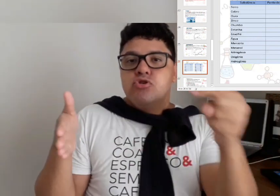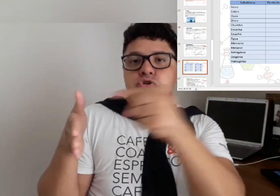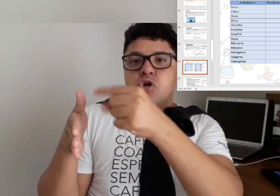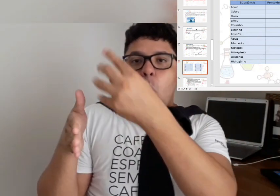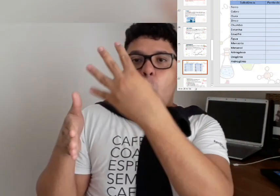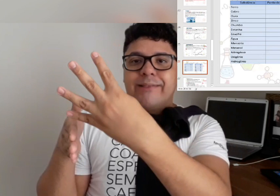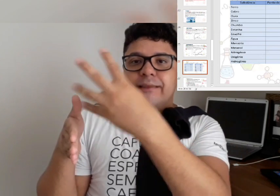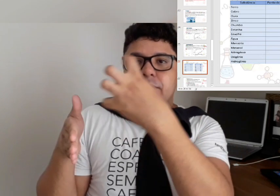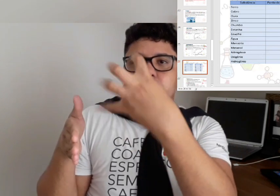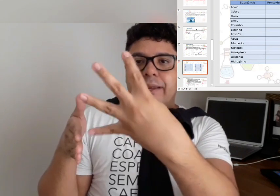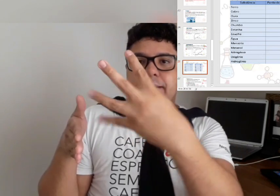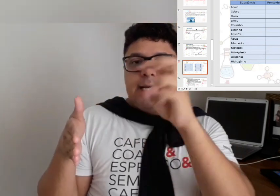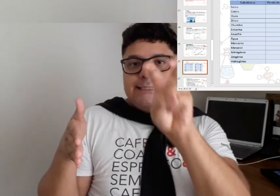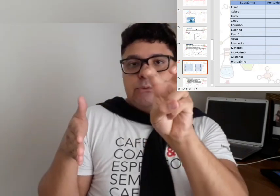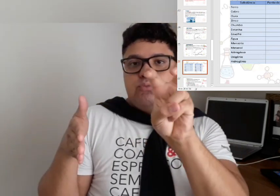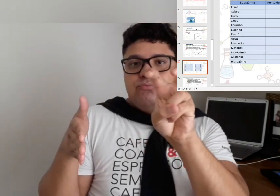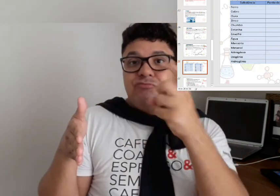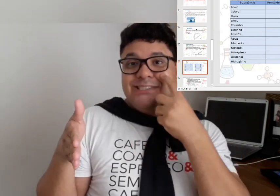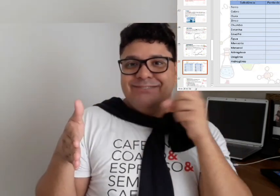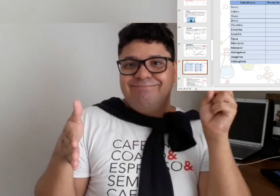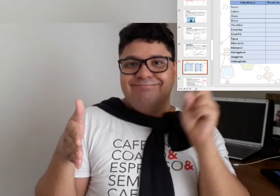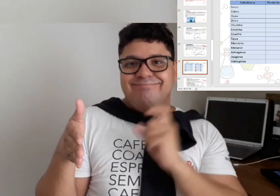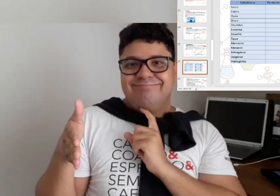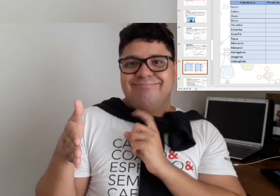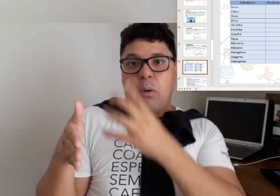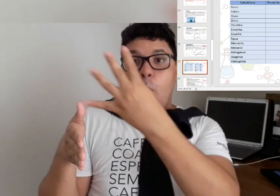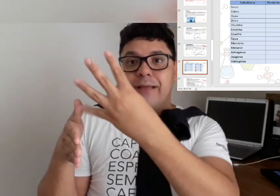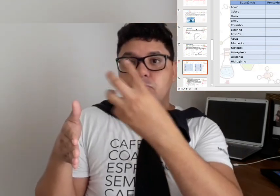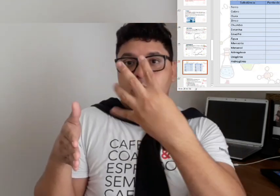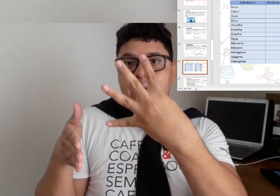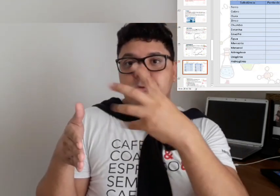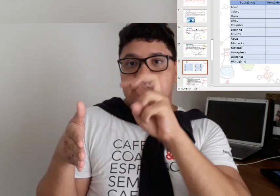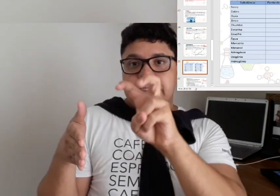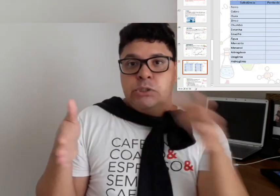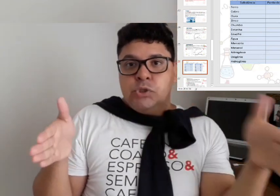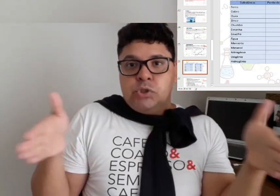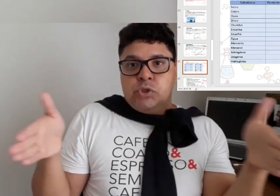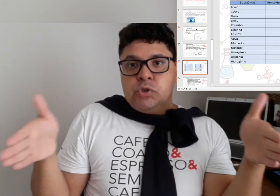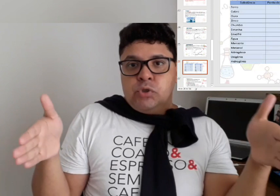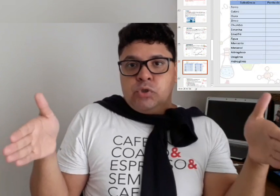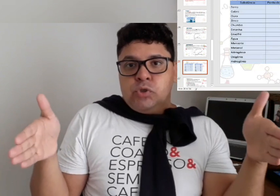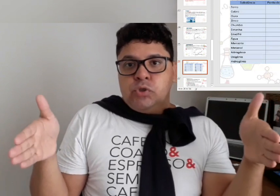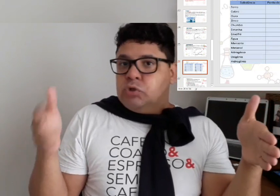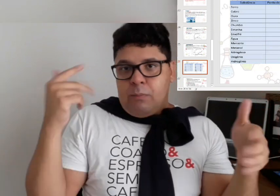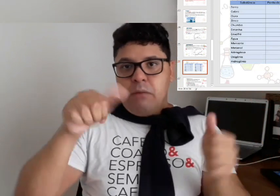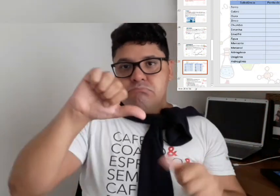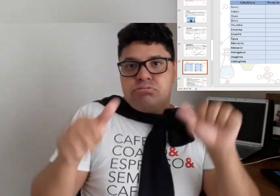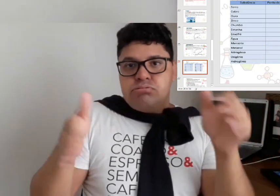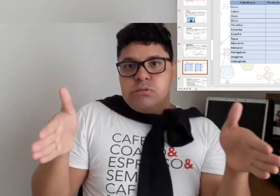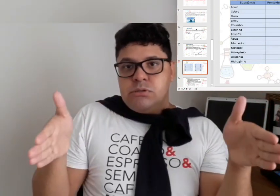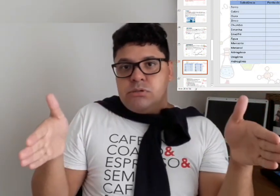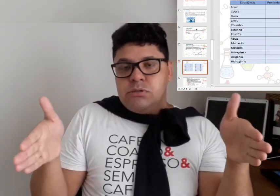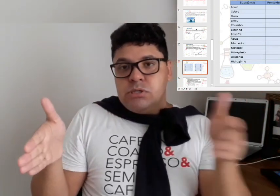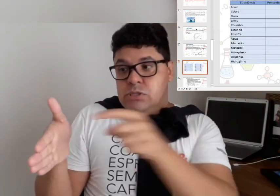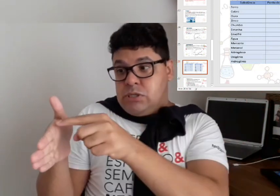quando? Até atingir 445. Atingiu 445, ele está entrando em ebulição.